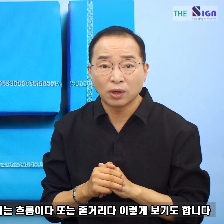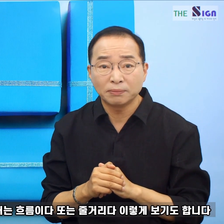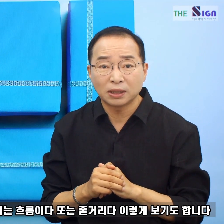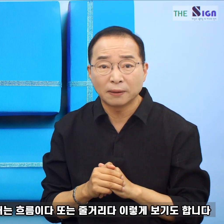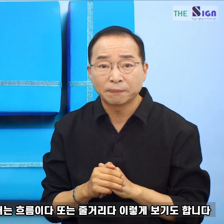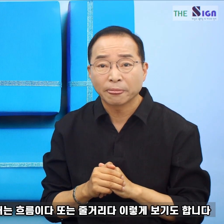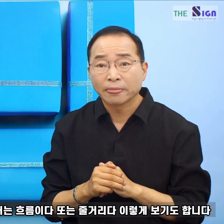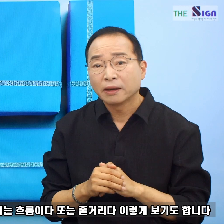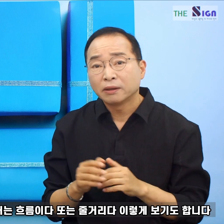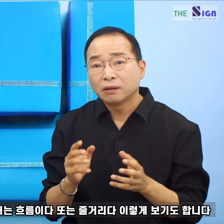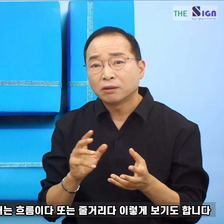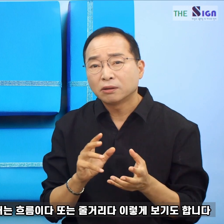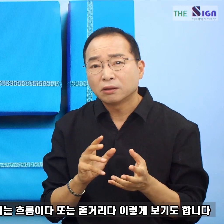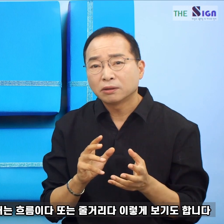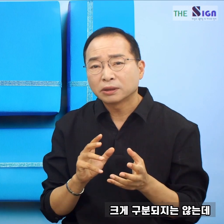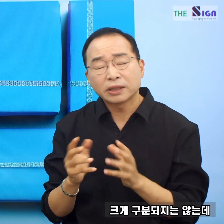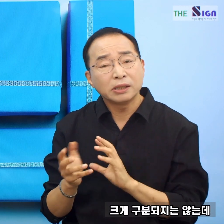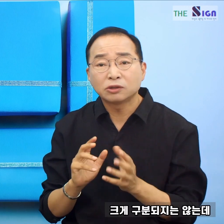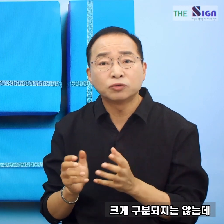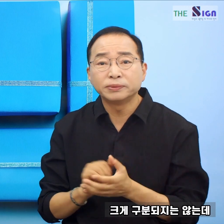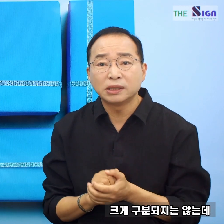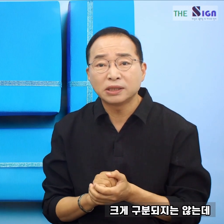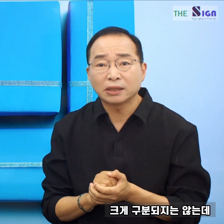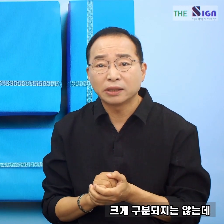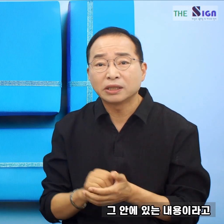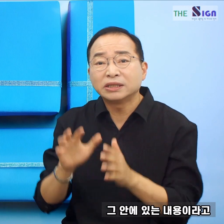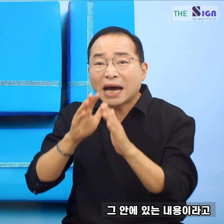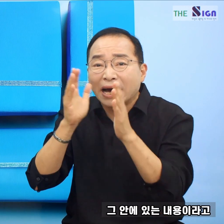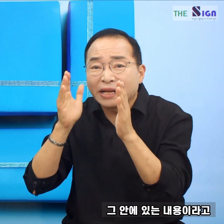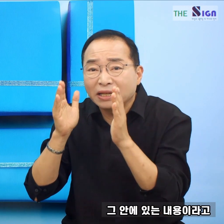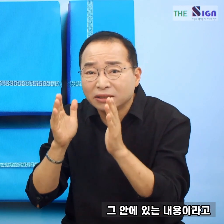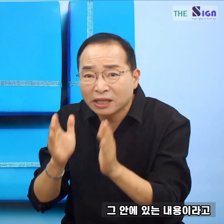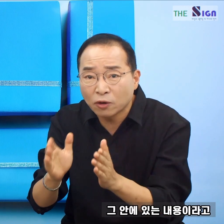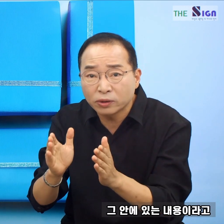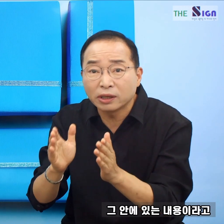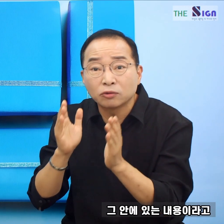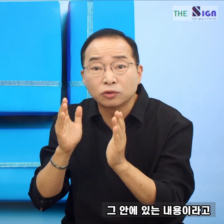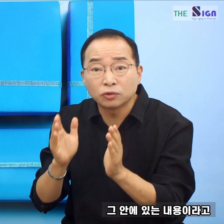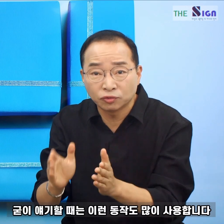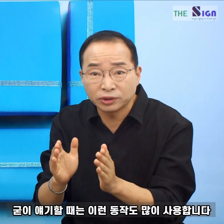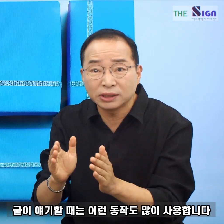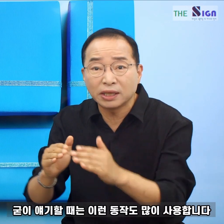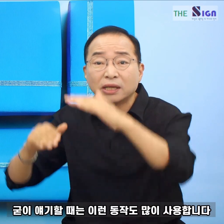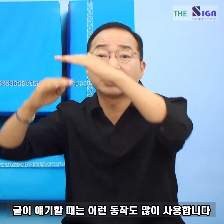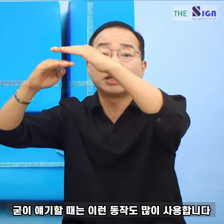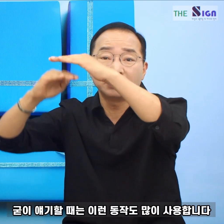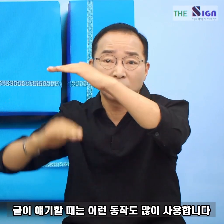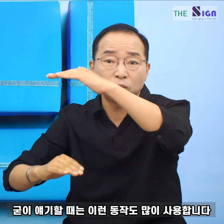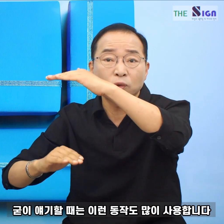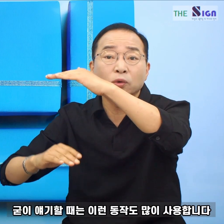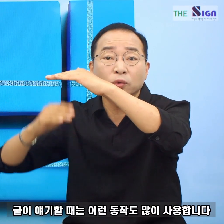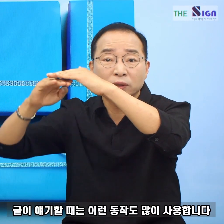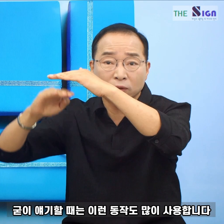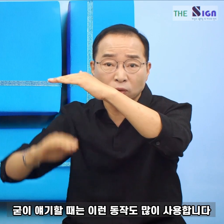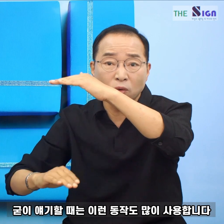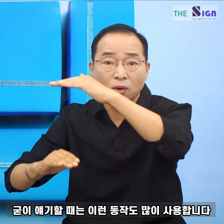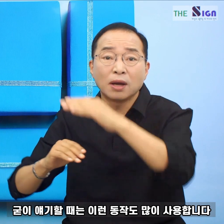합니다. 크게 이제 구분되지 않는데 그 안에 있는 내용이라고 굳이 얘기할 때는 이런 동작도